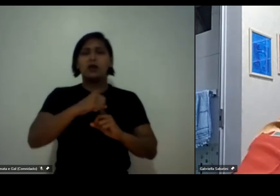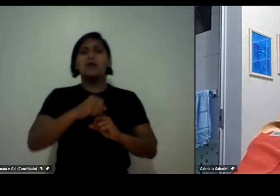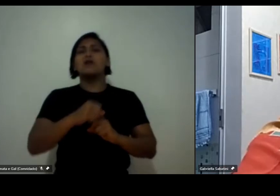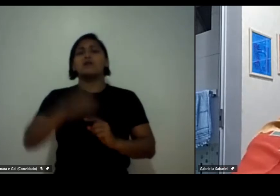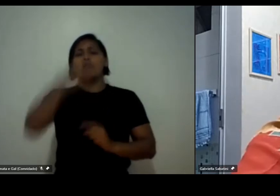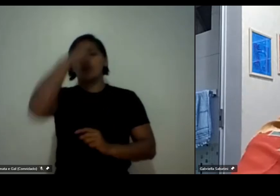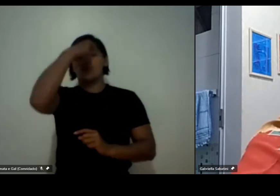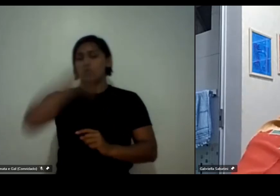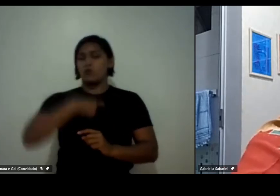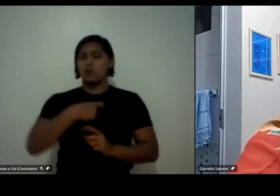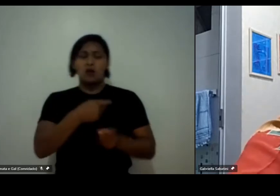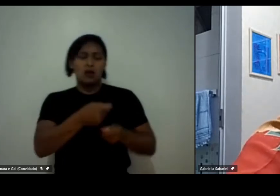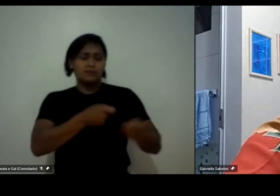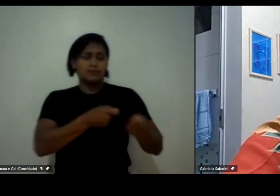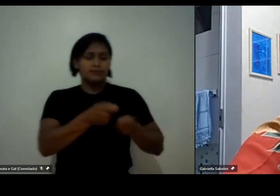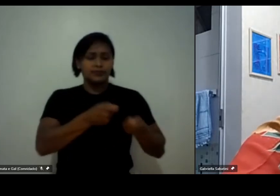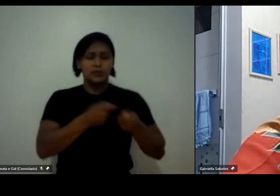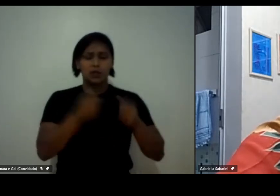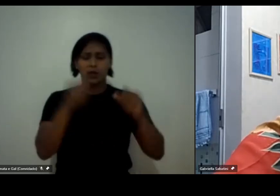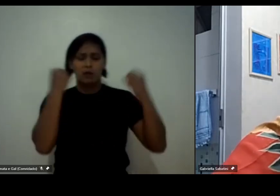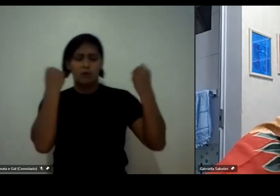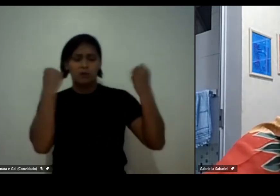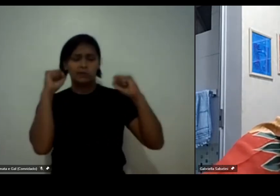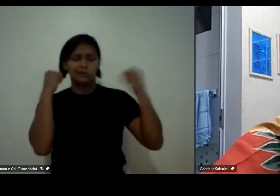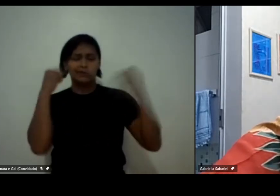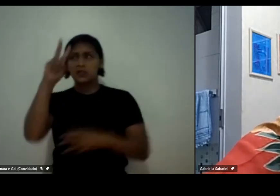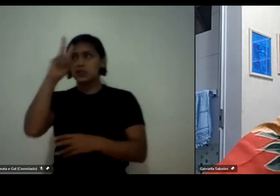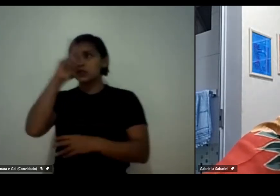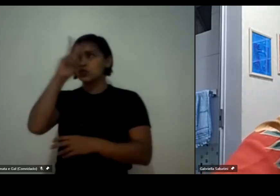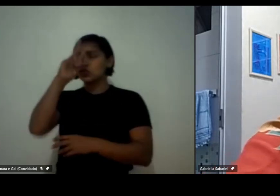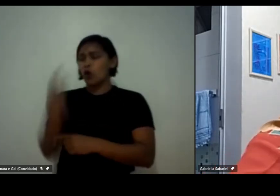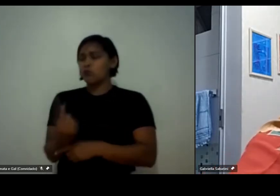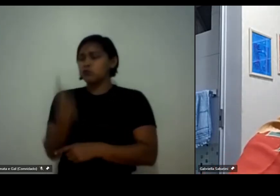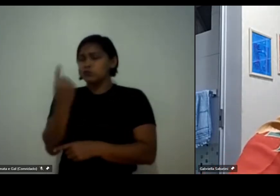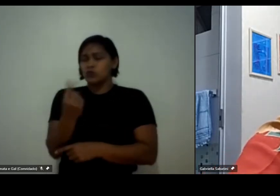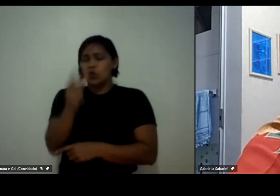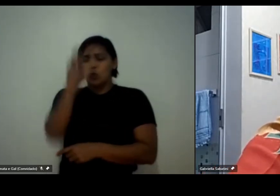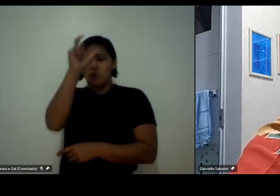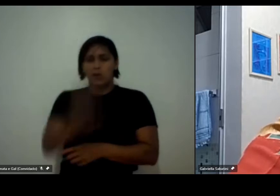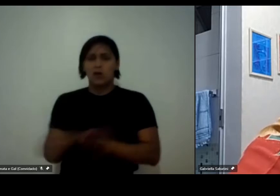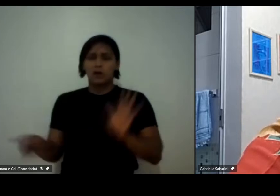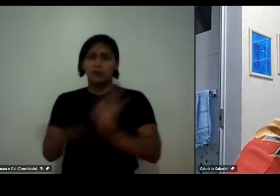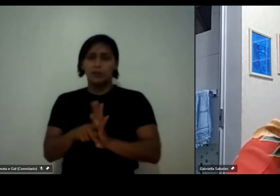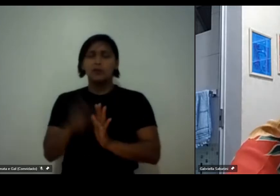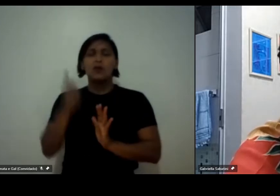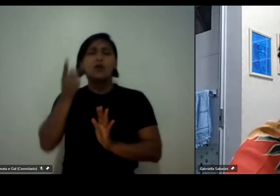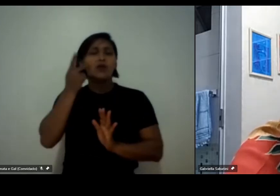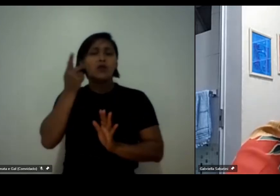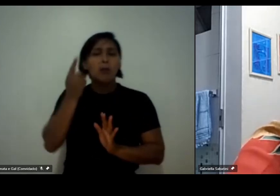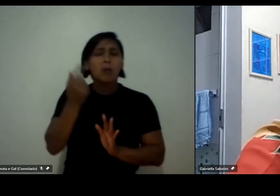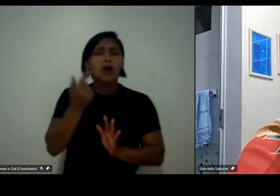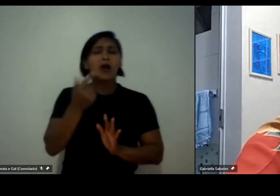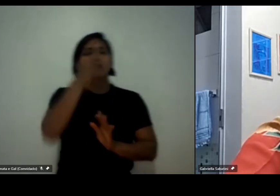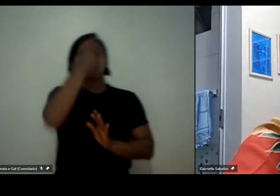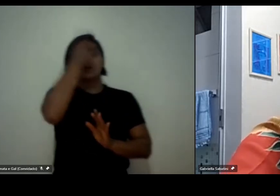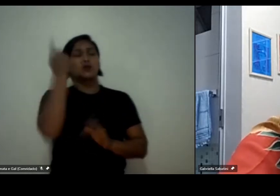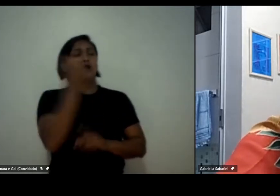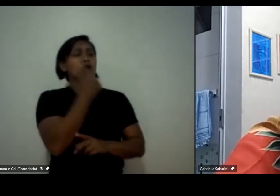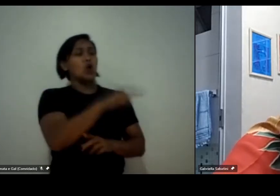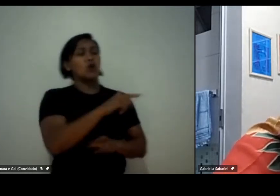é domesticado por mecanismos históricos hegemônicos, que tratam uns como normais e outros como